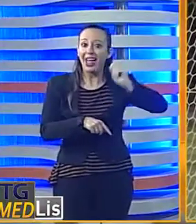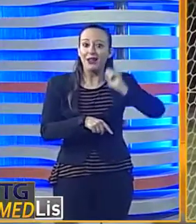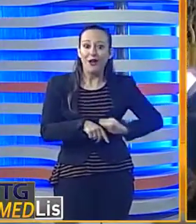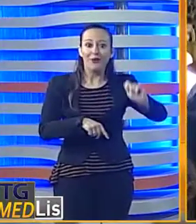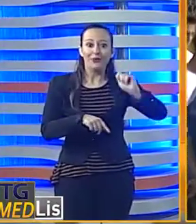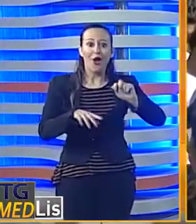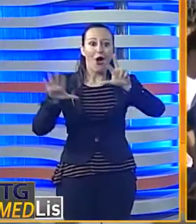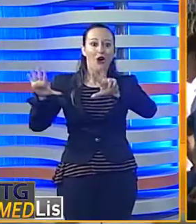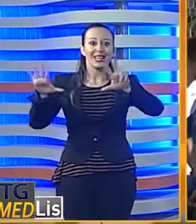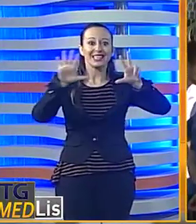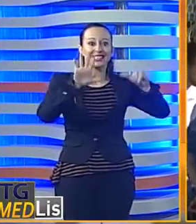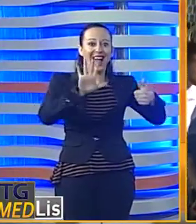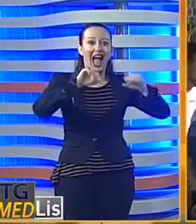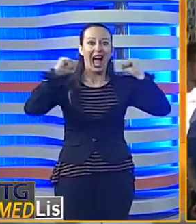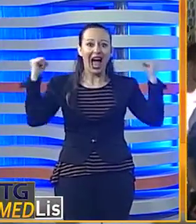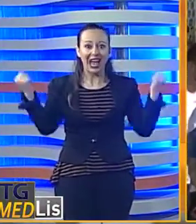1932.